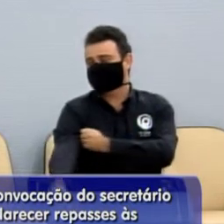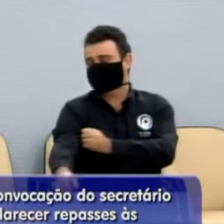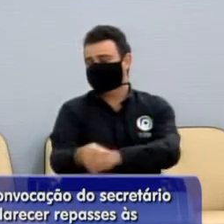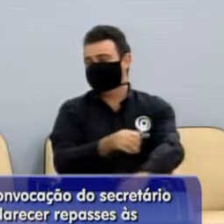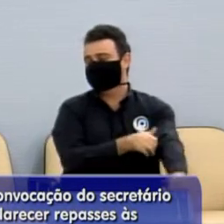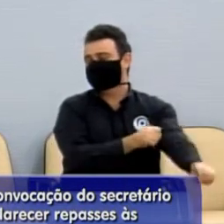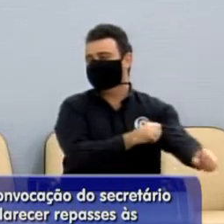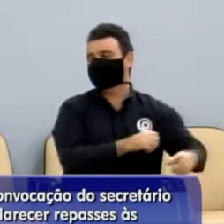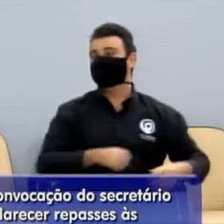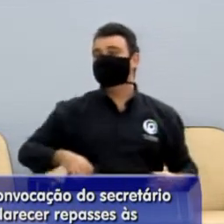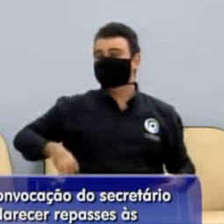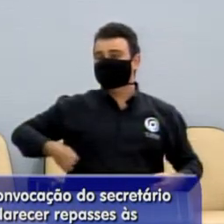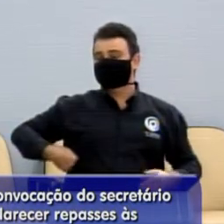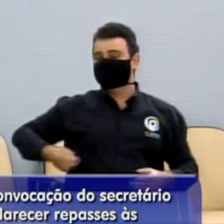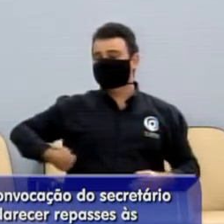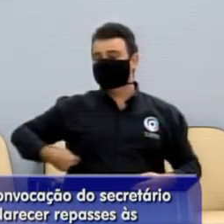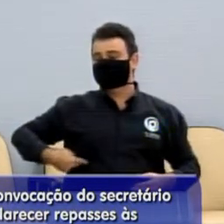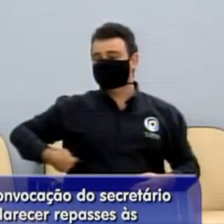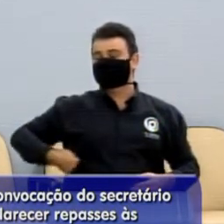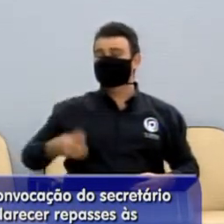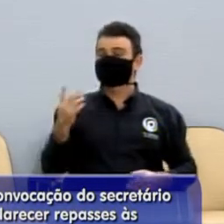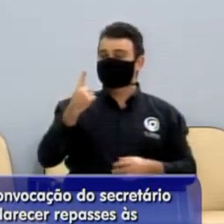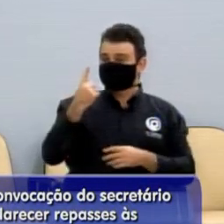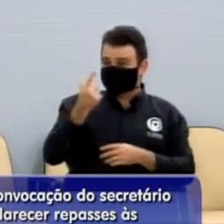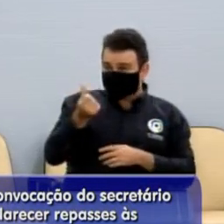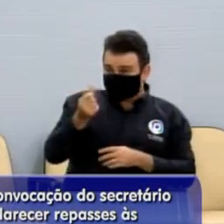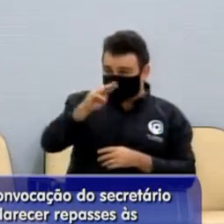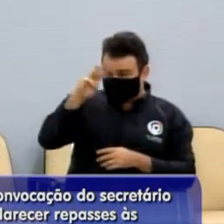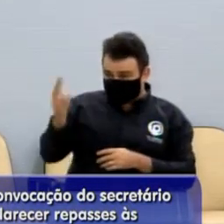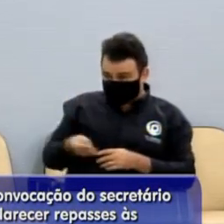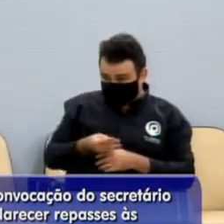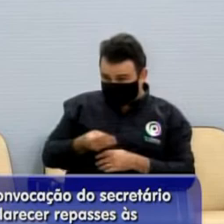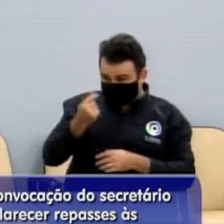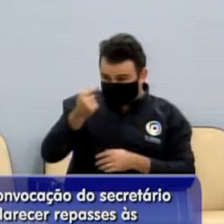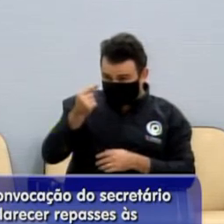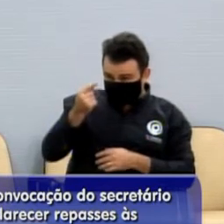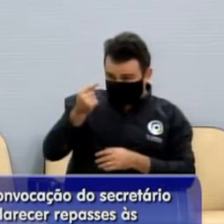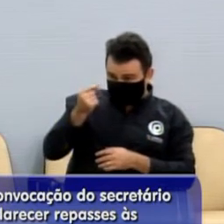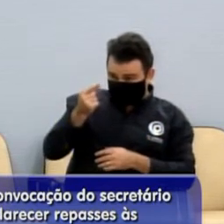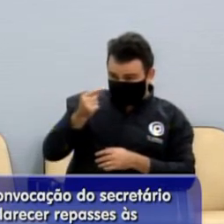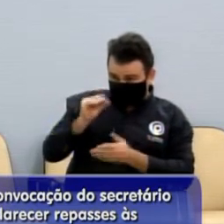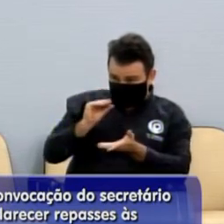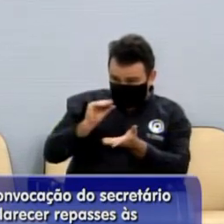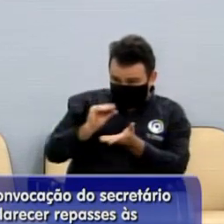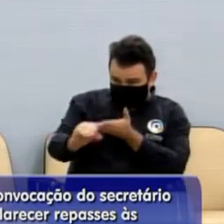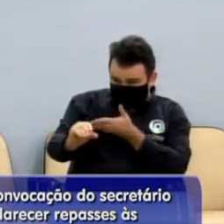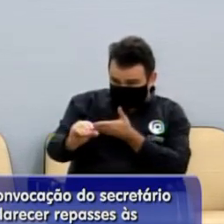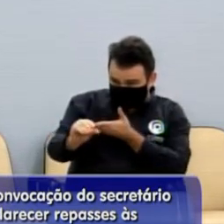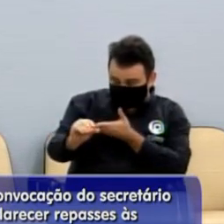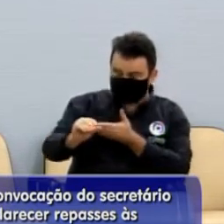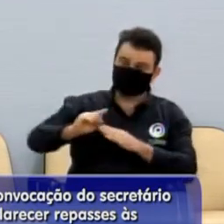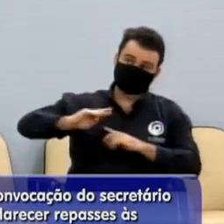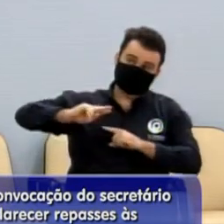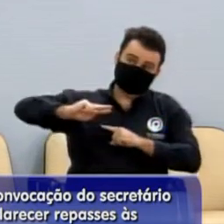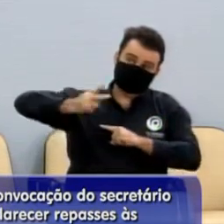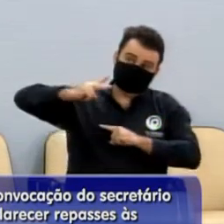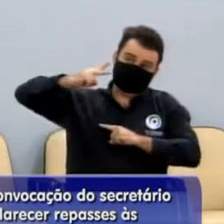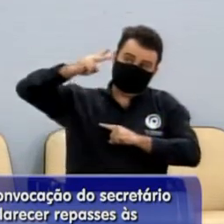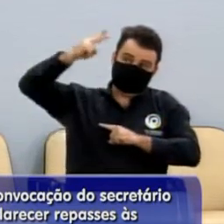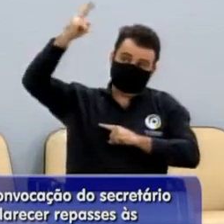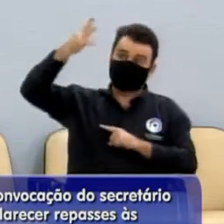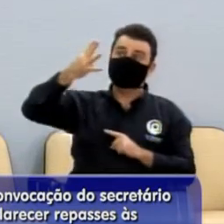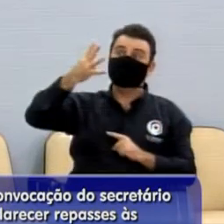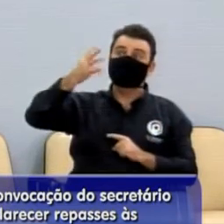Agora, nós vamos saltar de 16 milhões para quase 40 milhões até o final do ano de repasse de subsídio para as empresas de